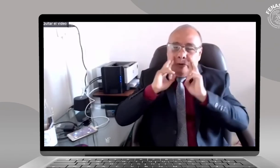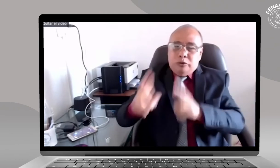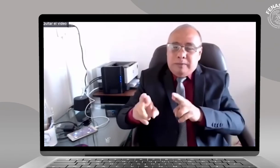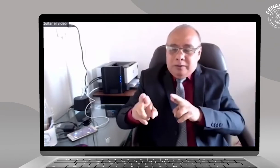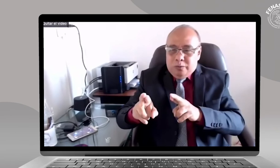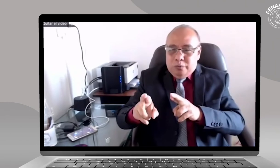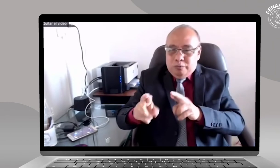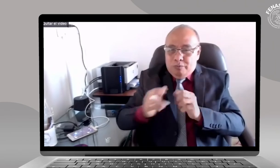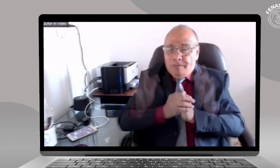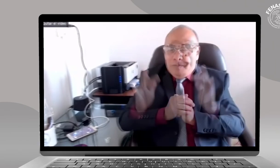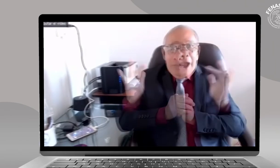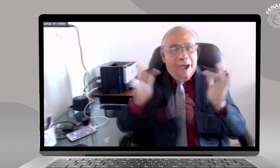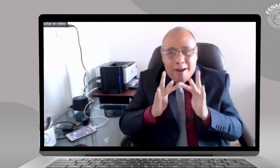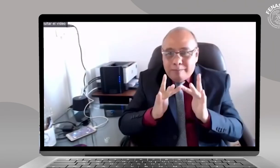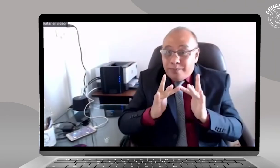de reconocimiento.